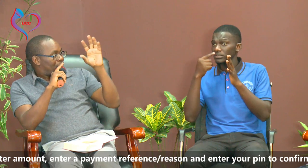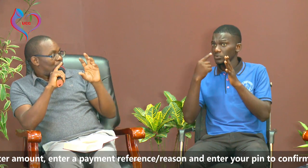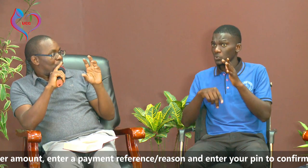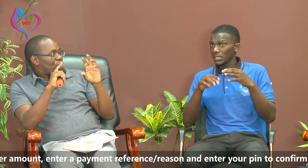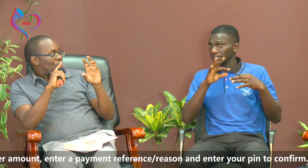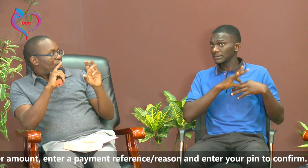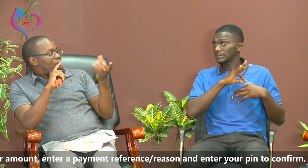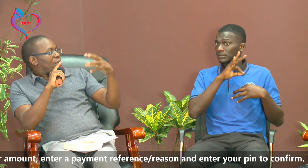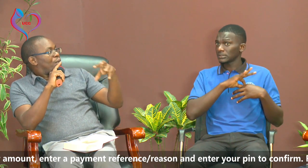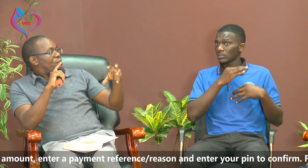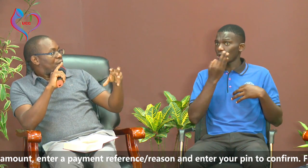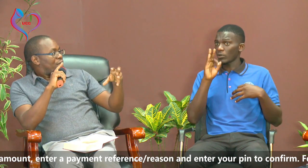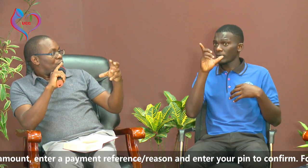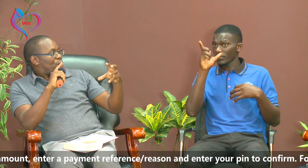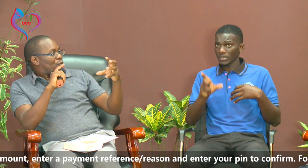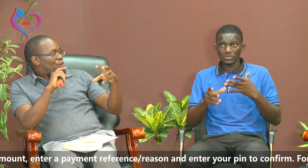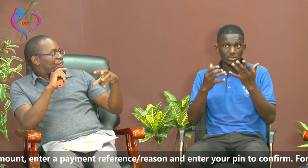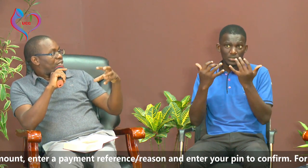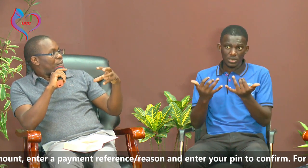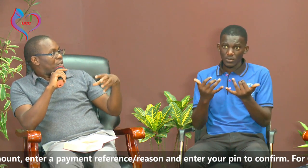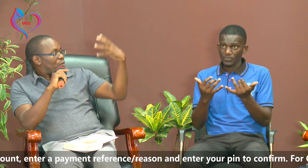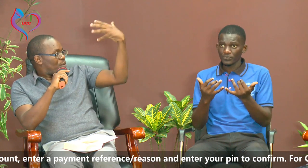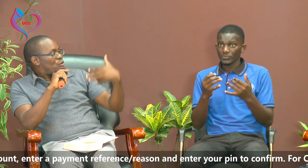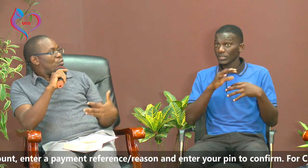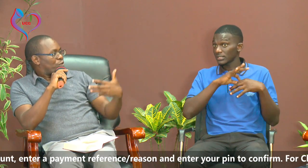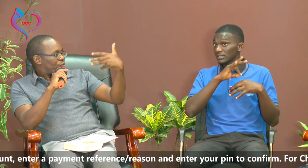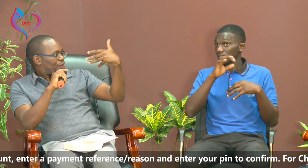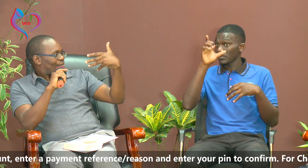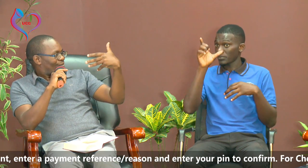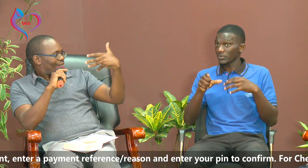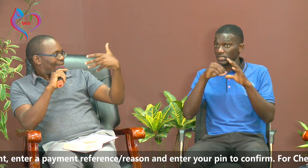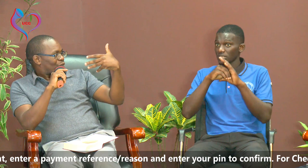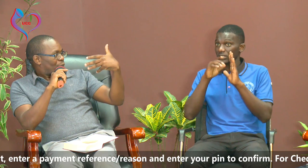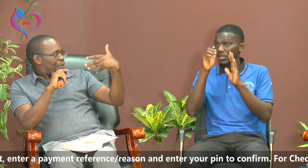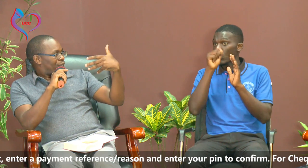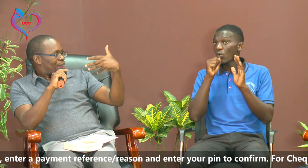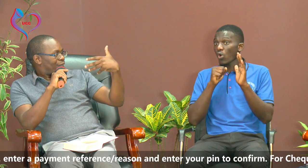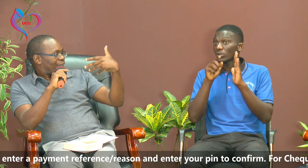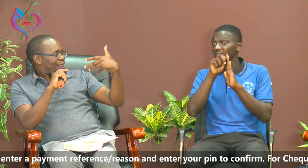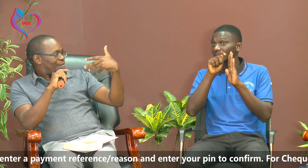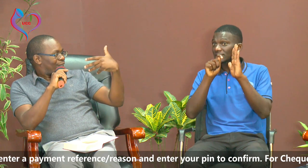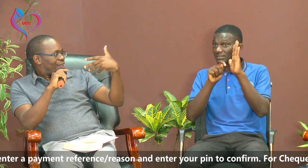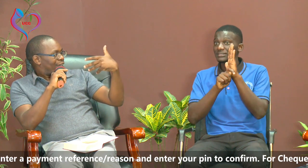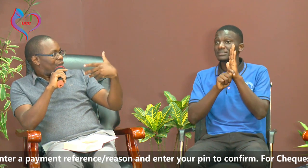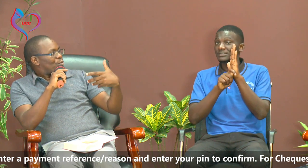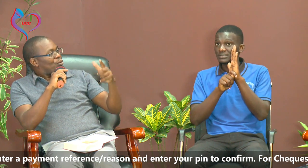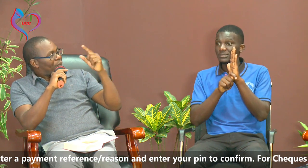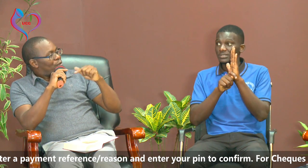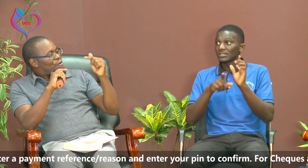ememe yomuntu kate meme mu Old Testament bwe bulambu omuntu obira bwe bitambula interchangeably era mu Bible